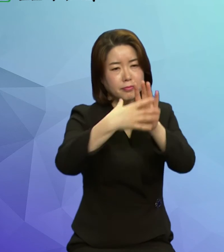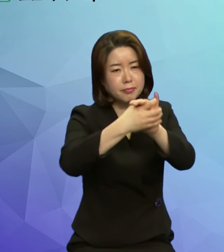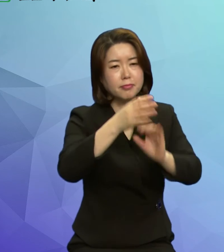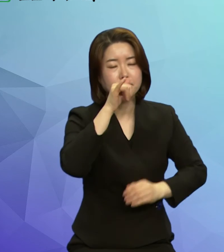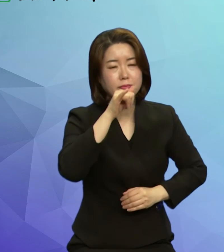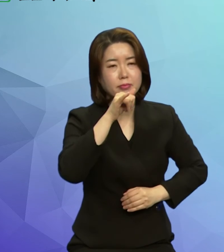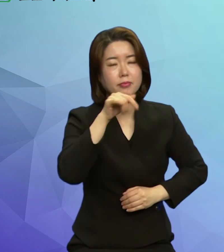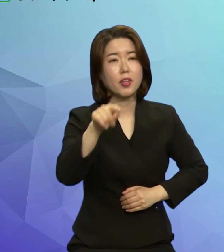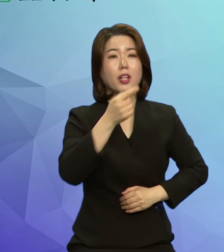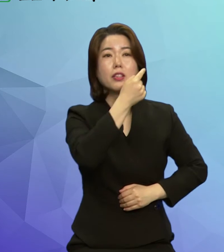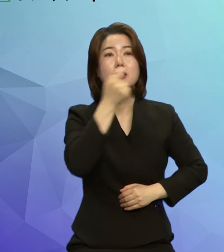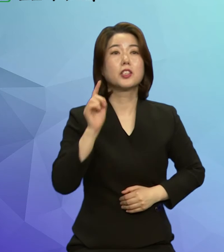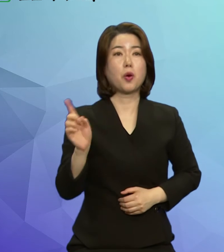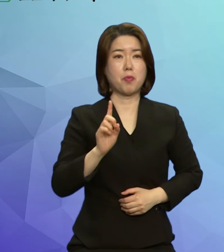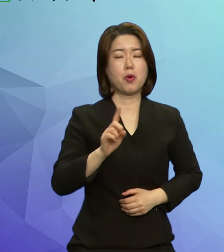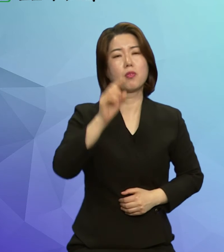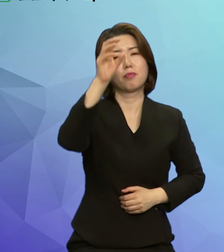십자가예요.